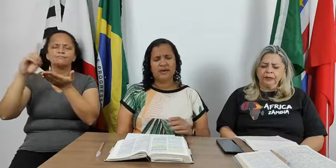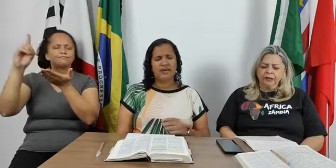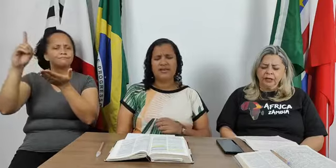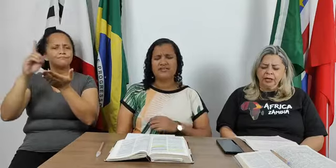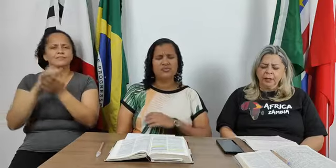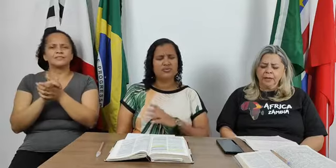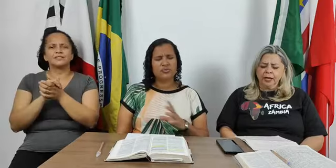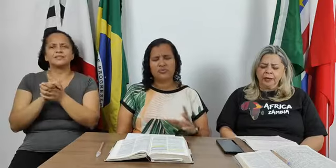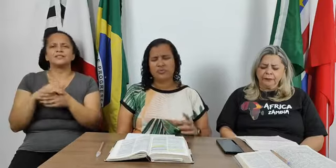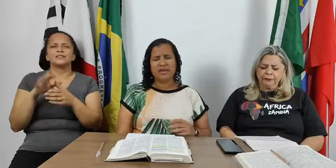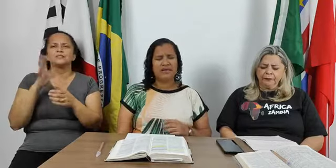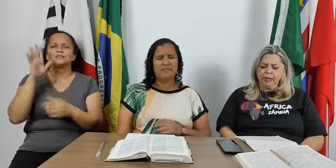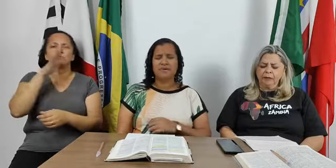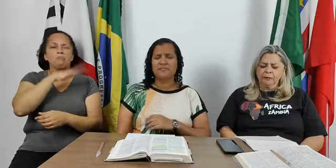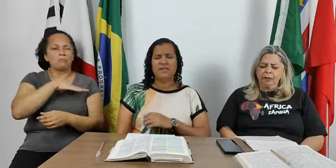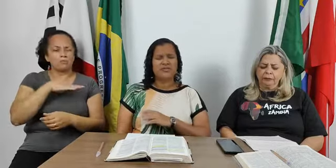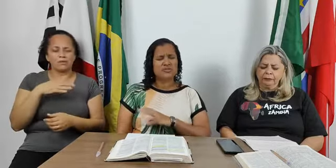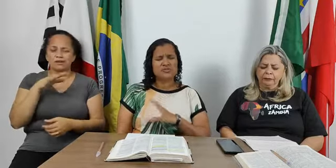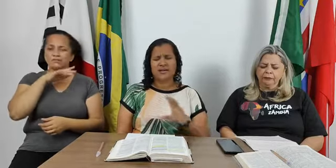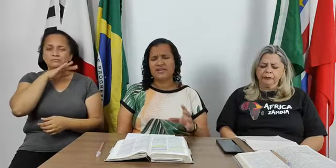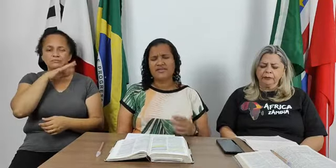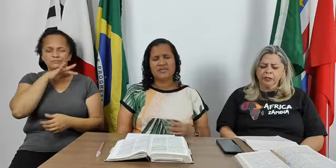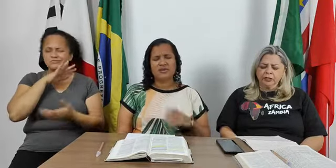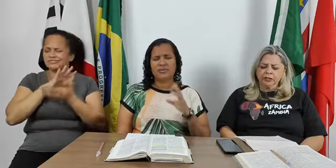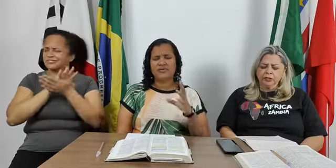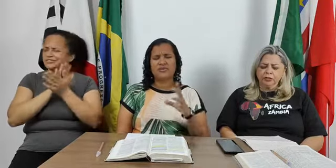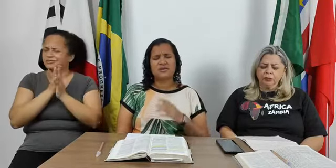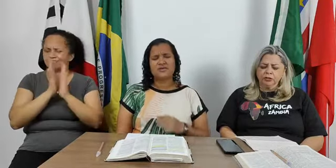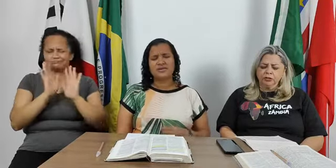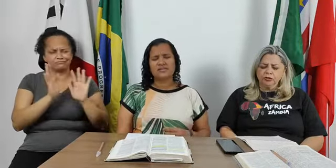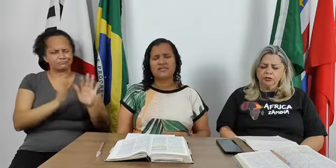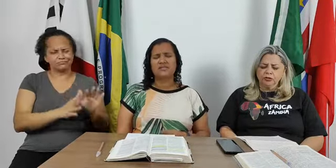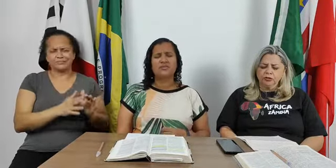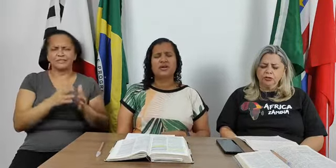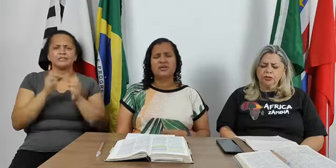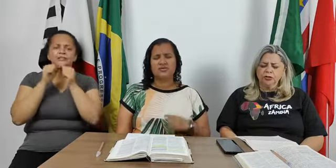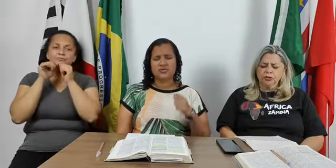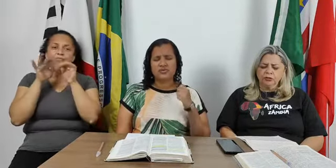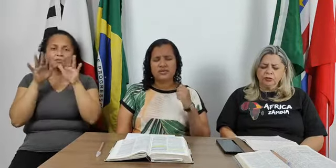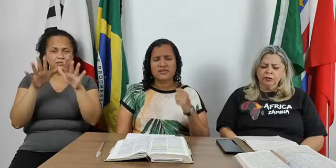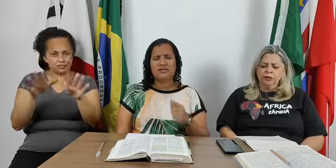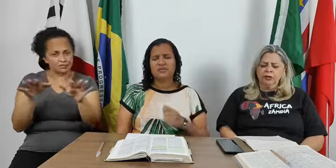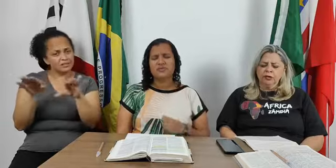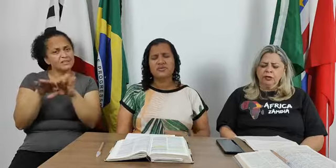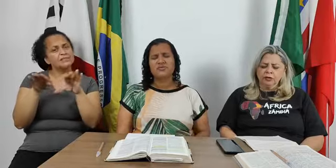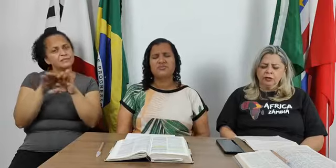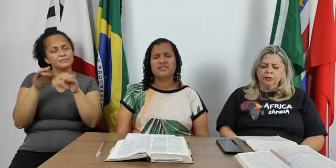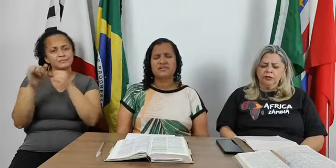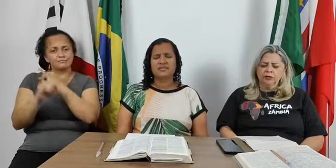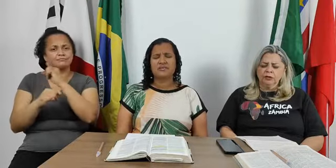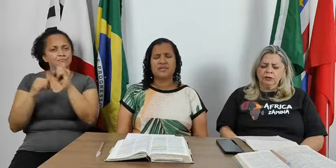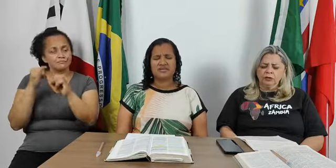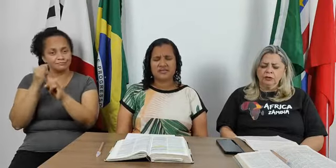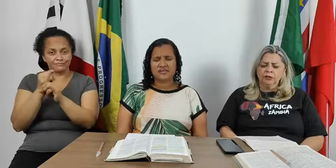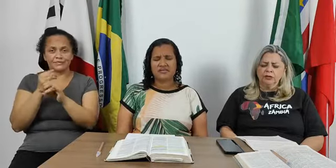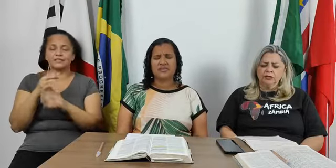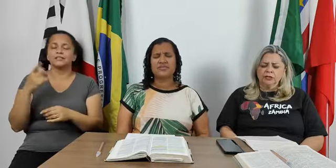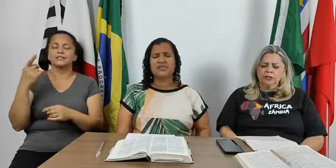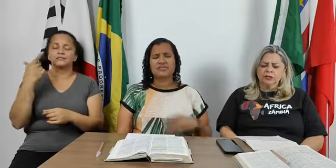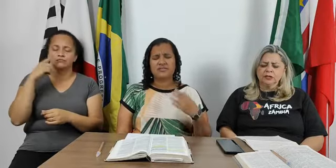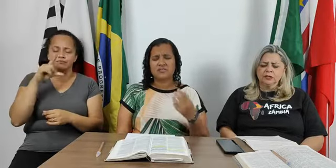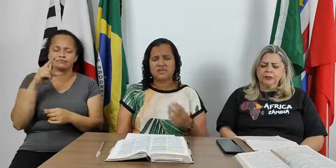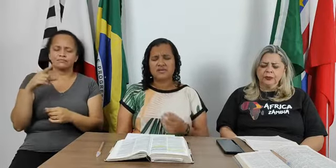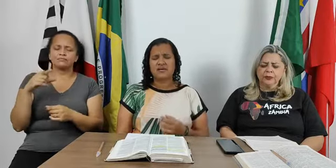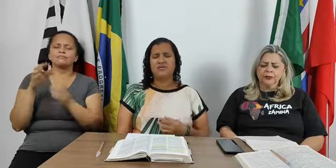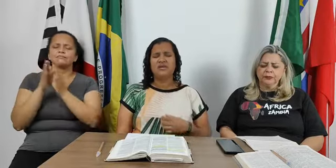todo embaraço, todo problema. Desfaz, Senhor, abençoa essa conexão, que nós consigamos, Senhor, fazer essa ministração,